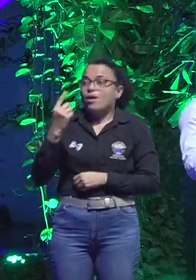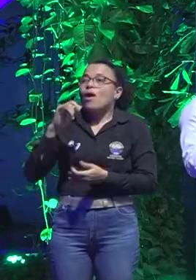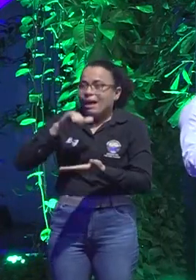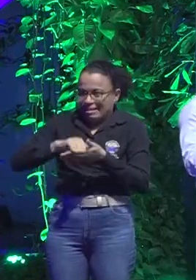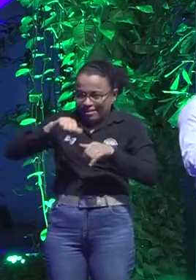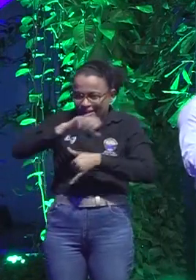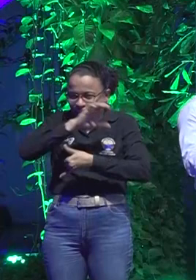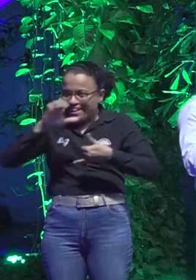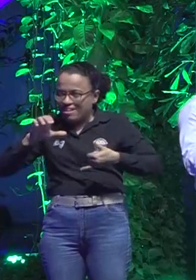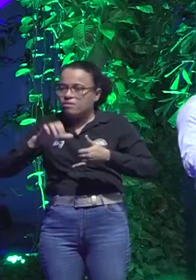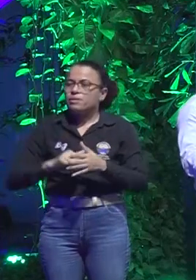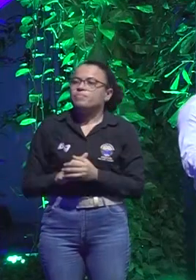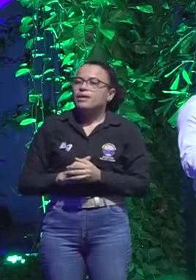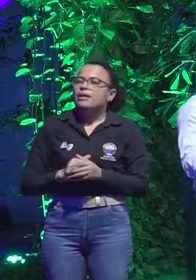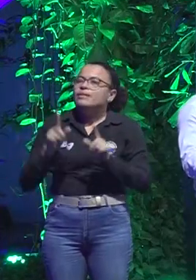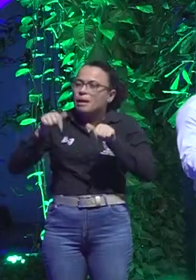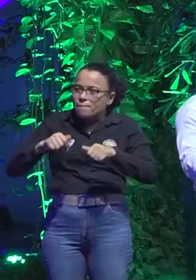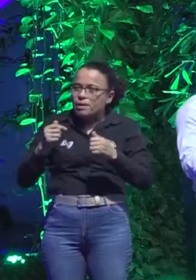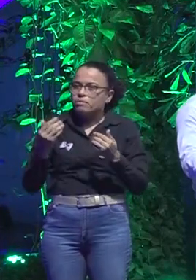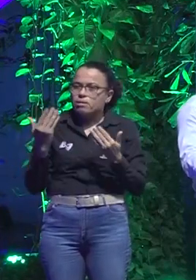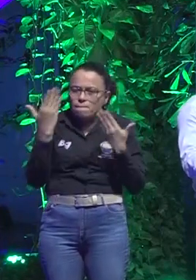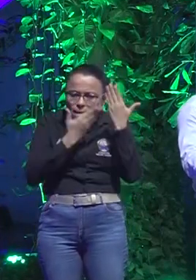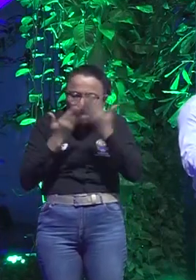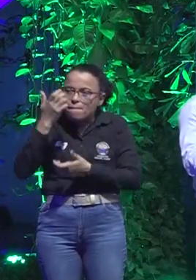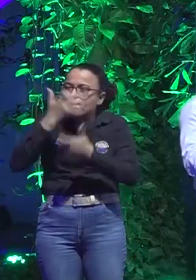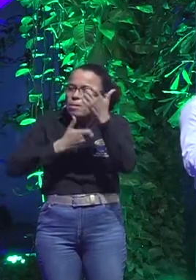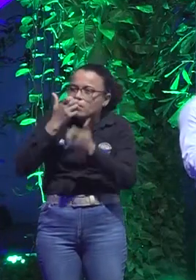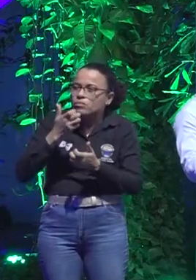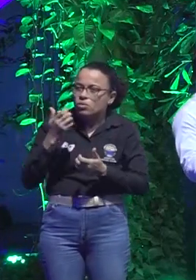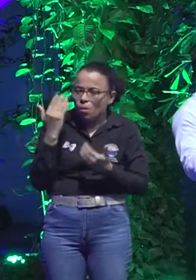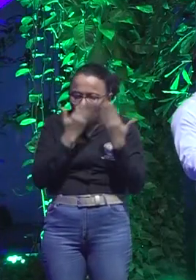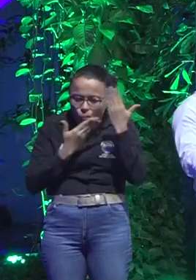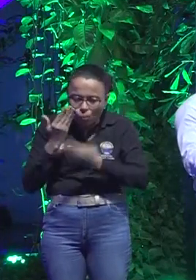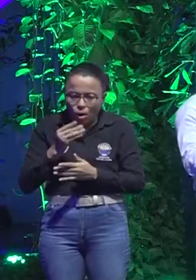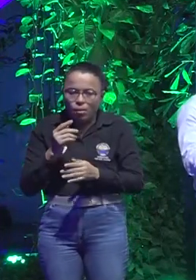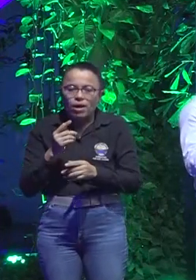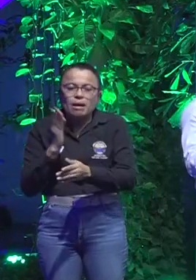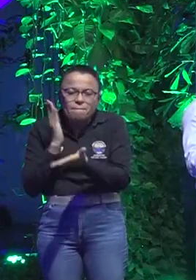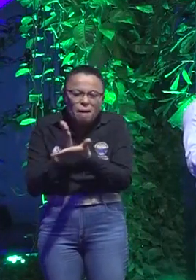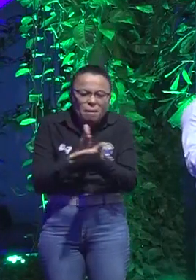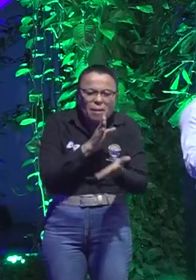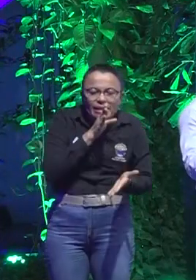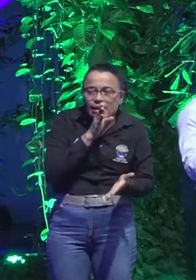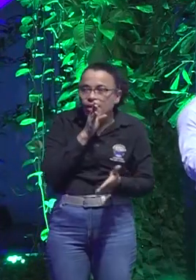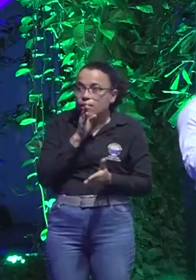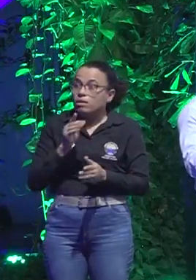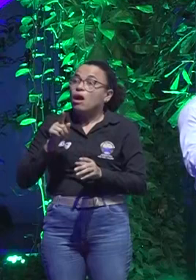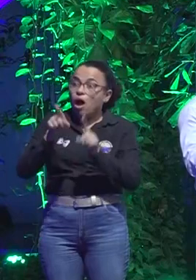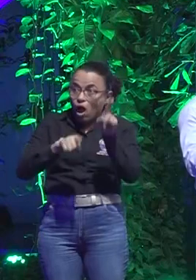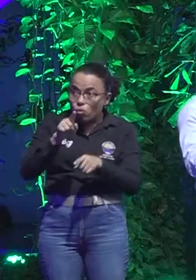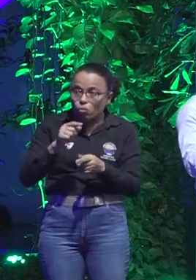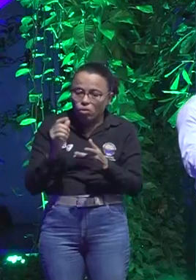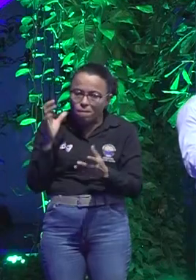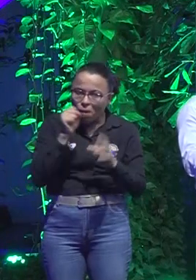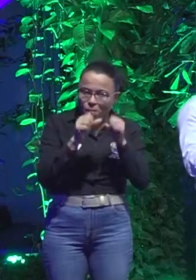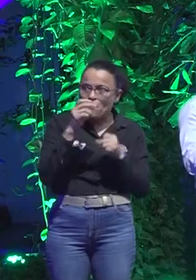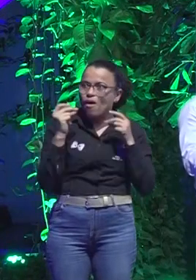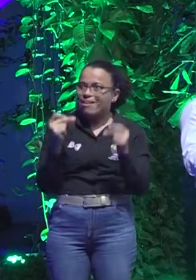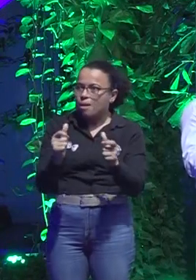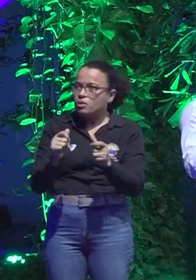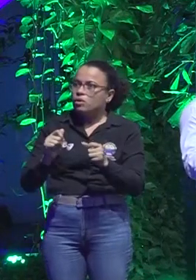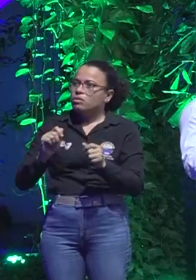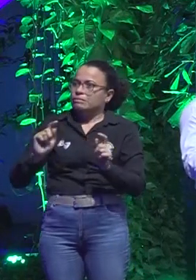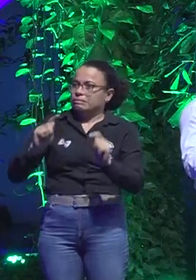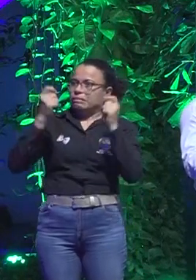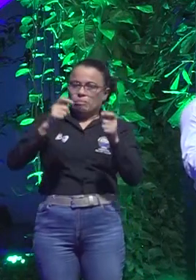y más de 20.000 pruebas, no sé cuántas vidas salvamos gracias a eso. Pero también el susto que tuvimos, ahora con el profesor Galvis, cuando se nos contagió todo